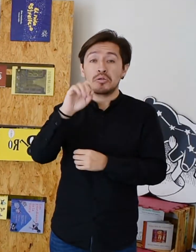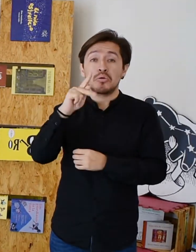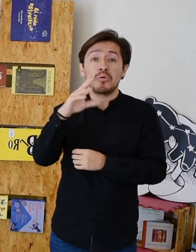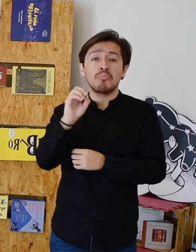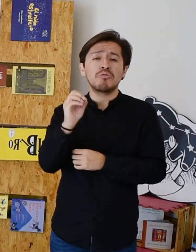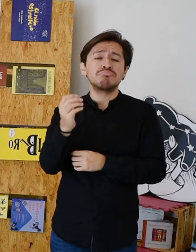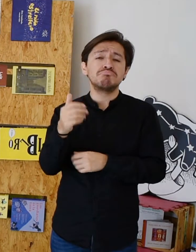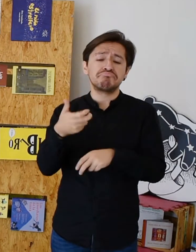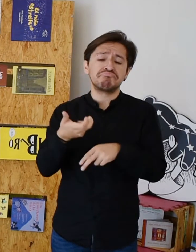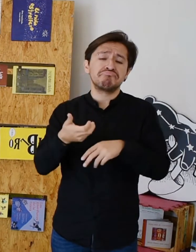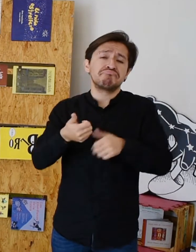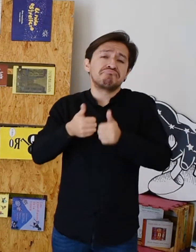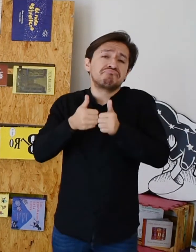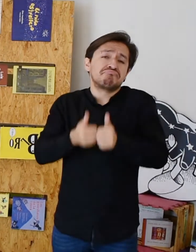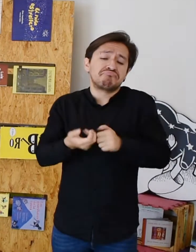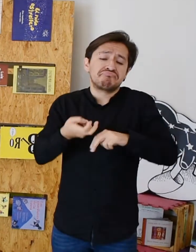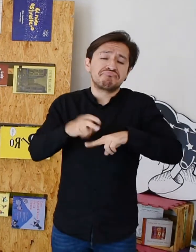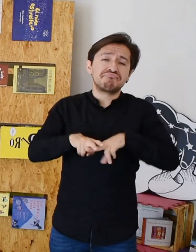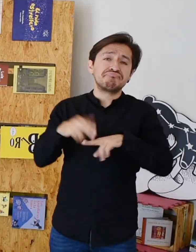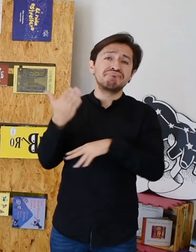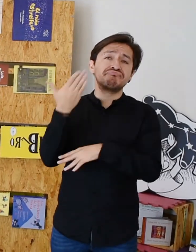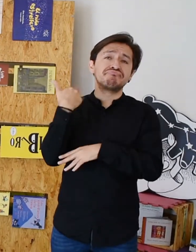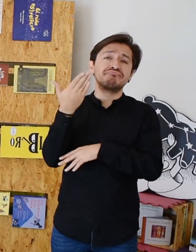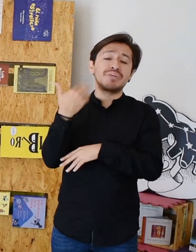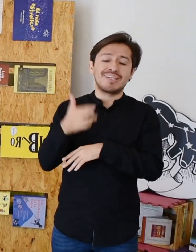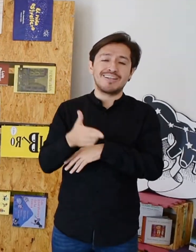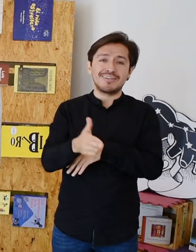quedó abanicándose en el río de Atoyac.